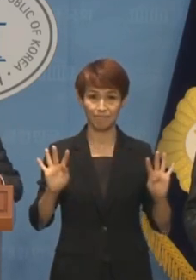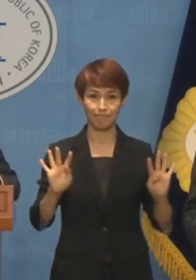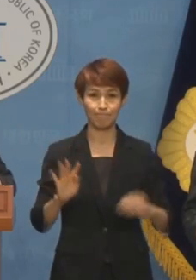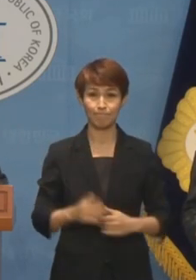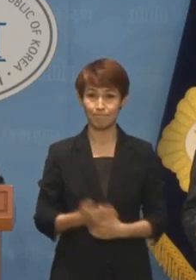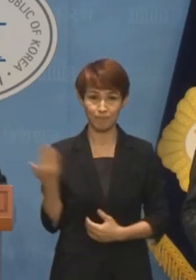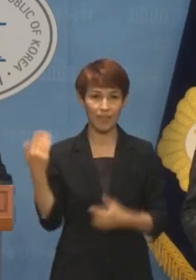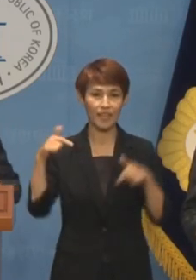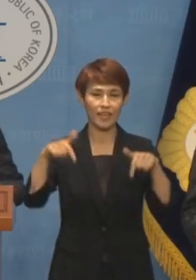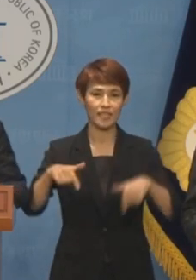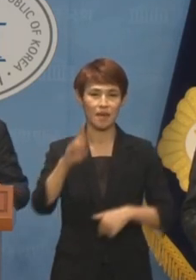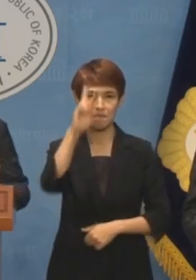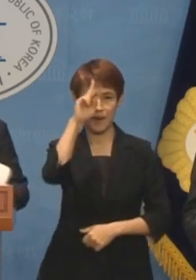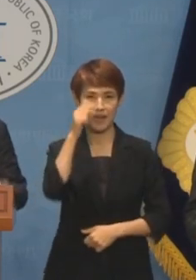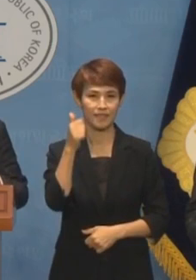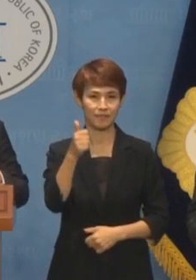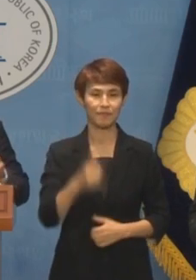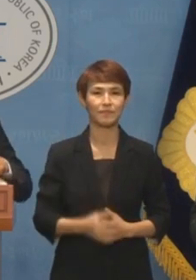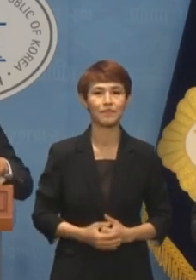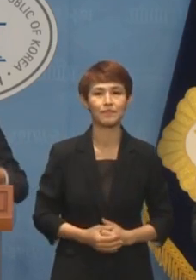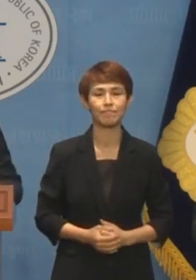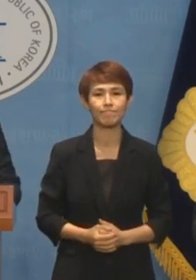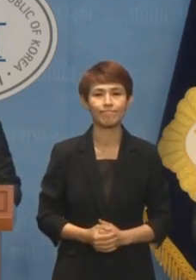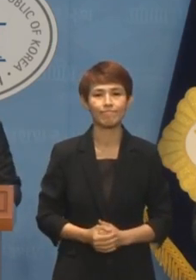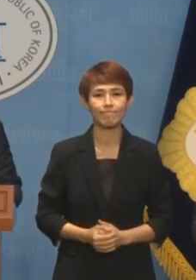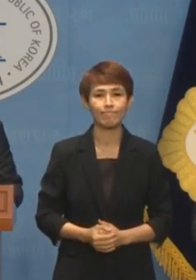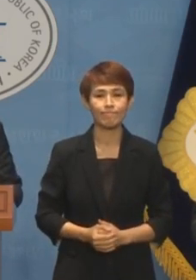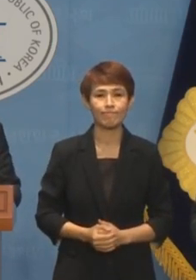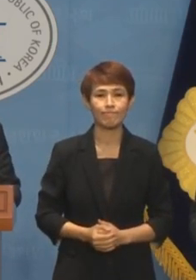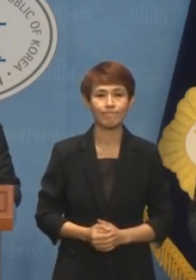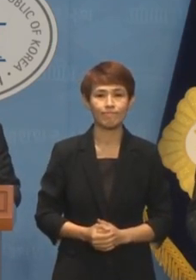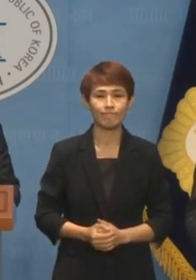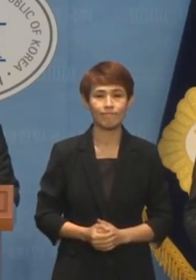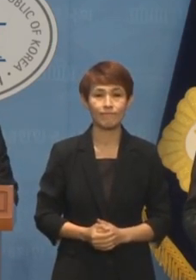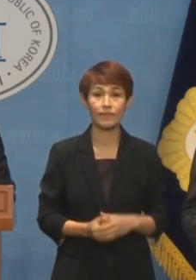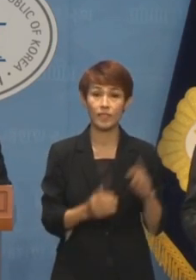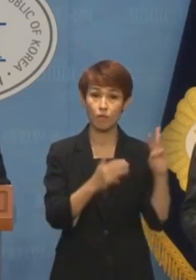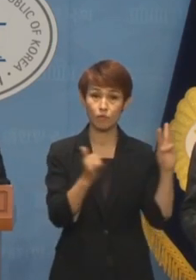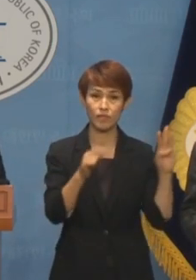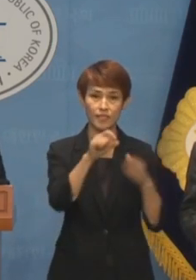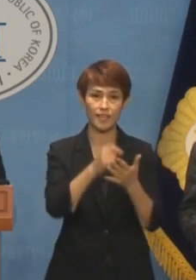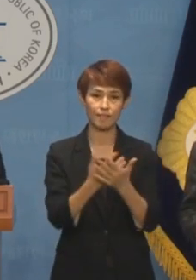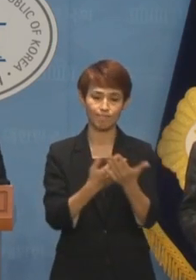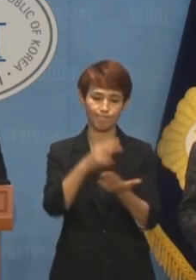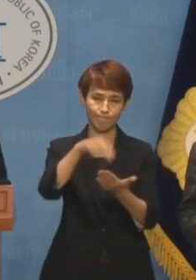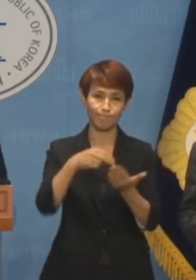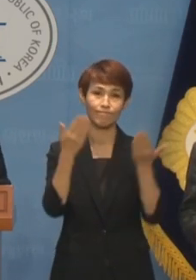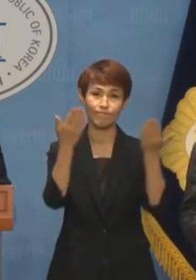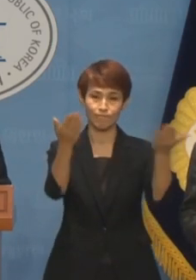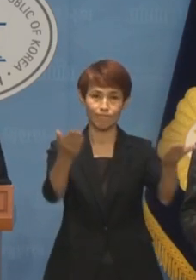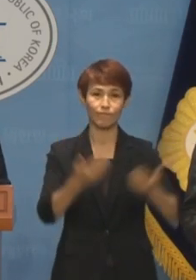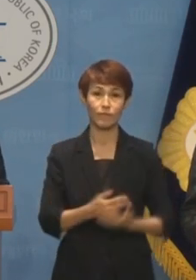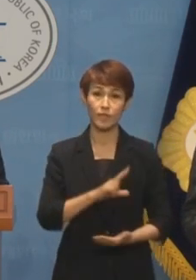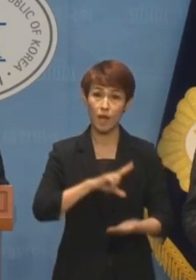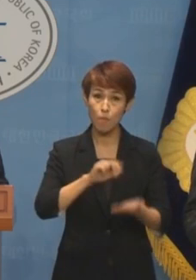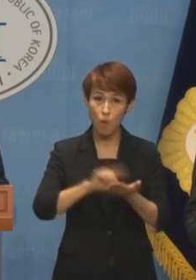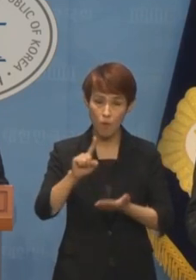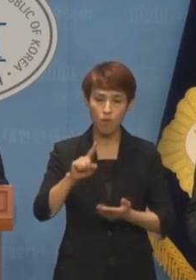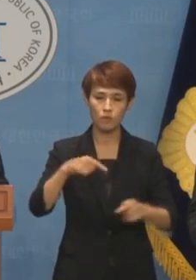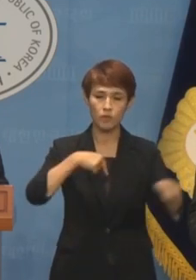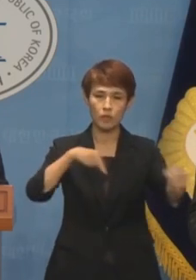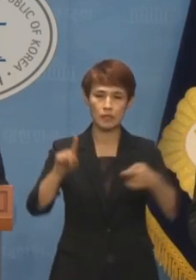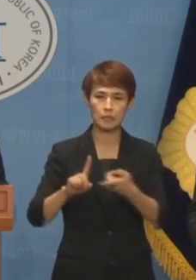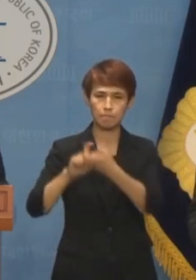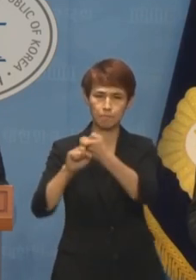간사 박균택입니다. 그러면은 세 분이 차례대로 기자회견문을 낭독을 하겠습니다. 제목은